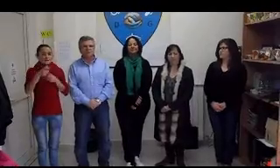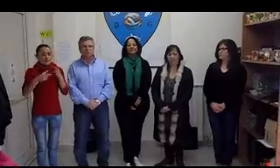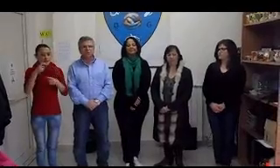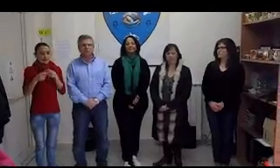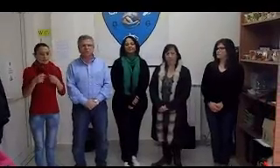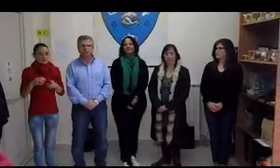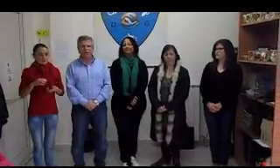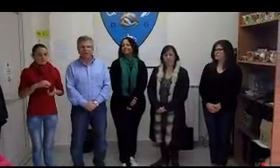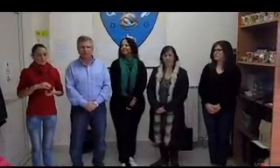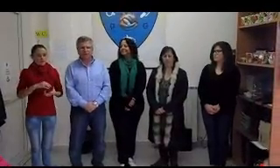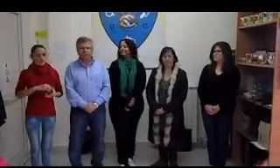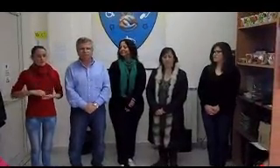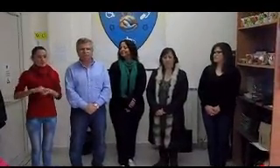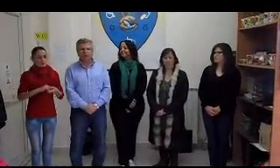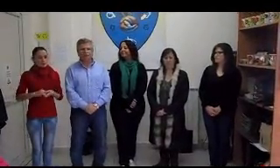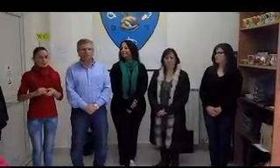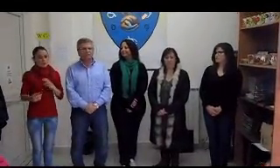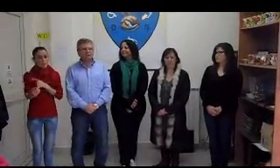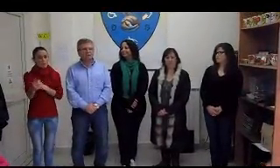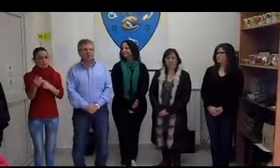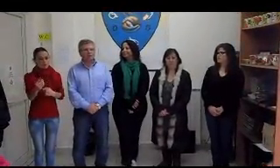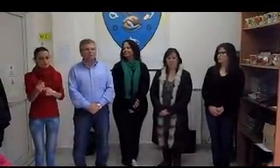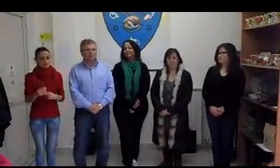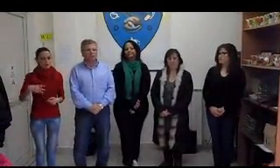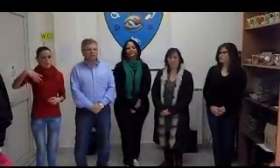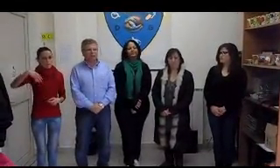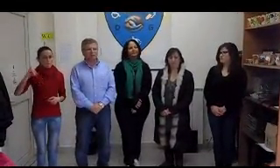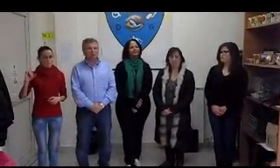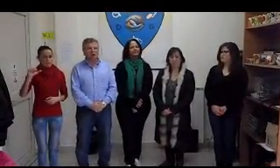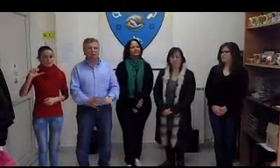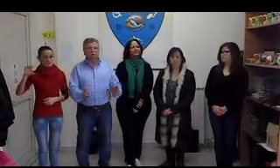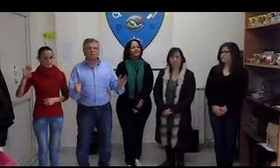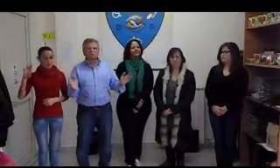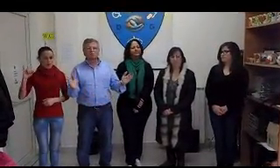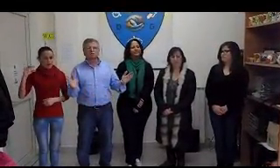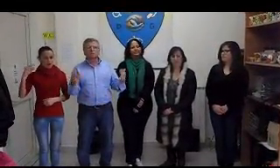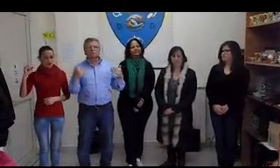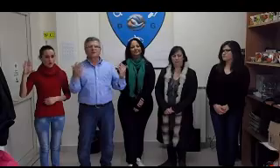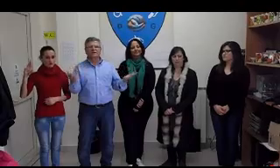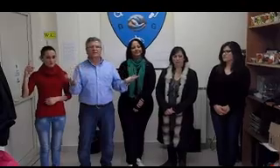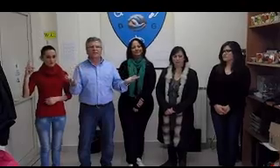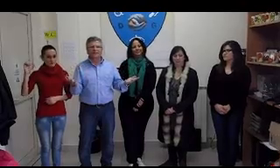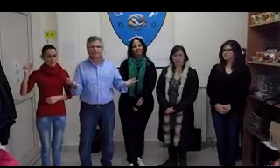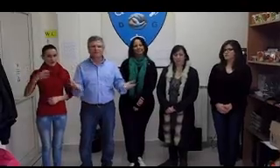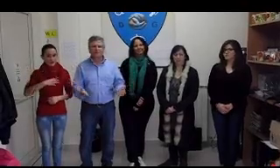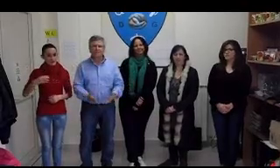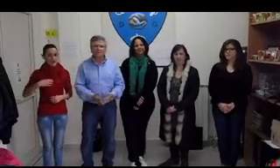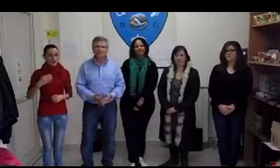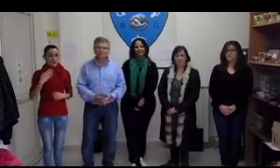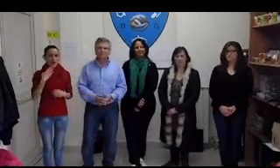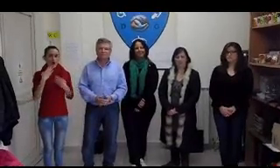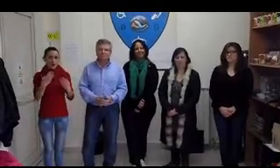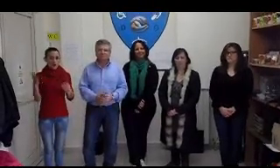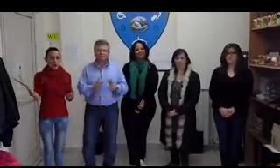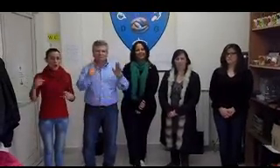Centro Silenziosi Potenza, Misericordia di Gragnano. Auguro a tutti un buon divertimento.